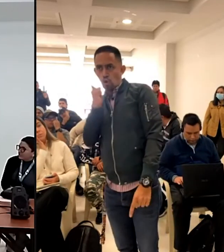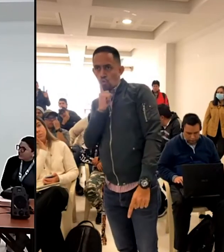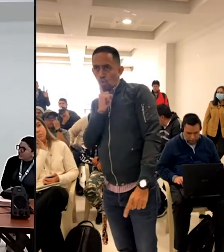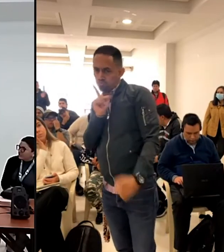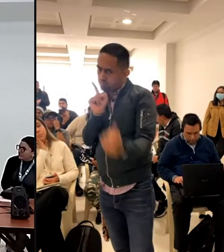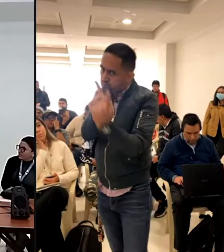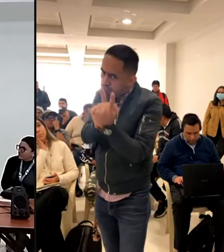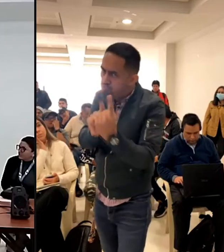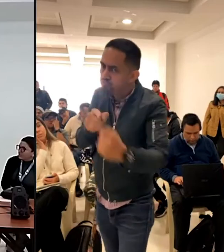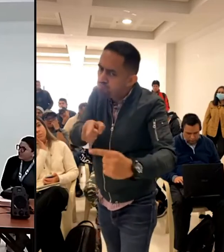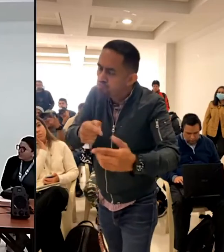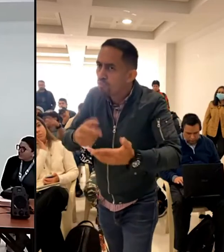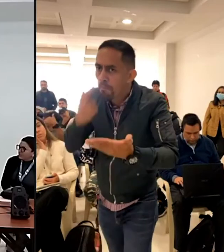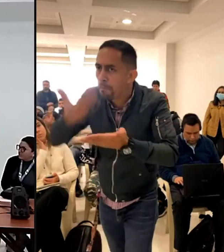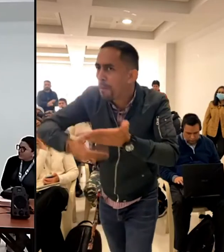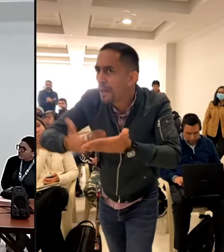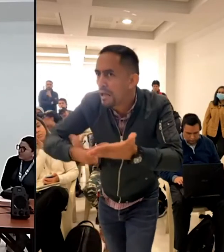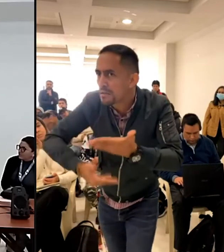en